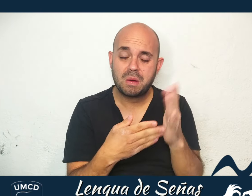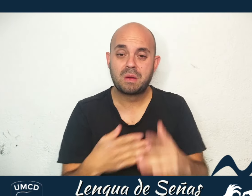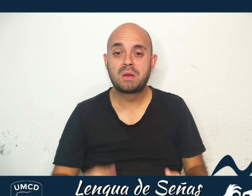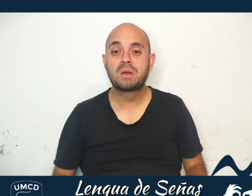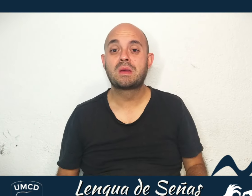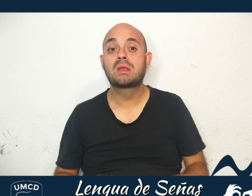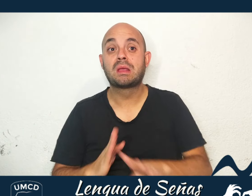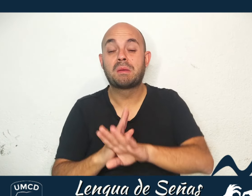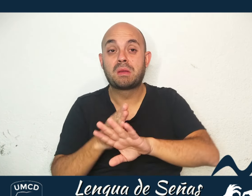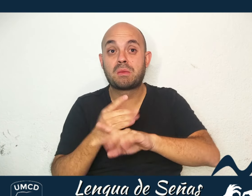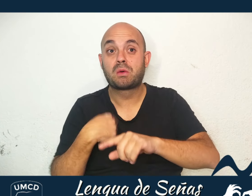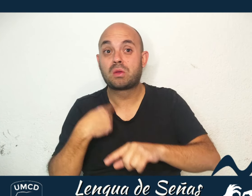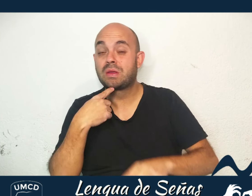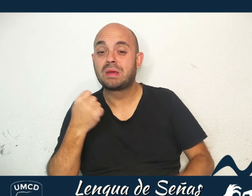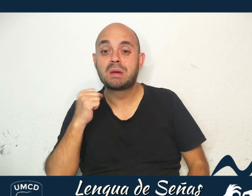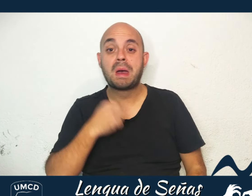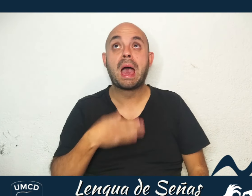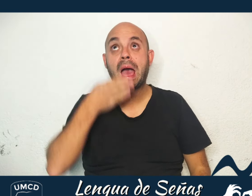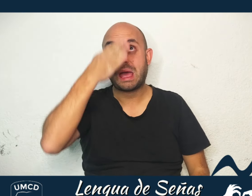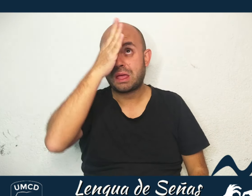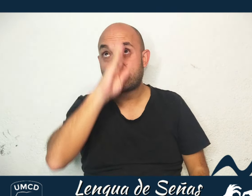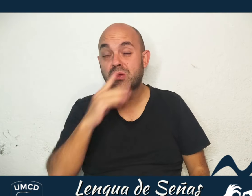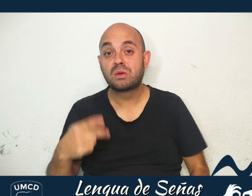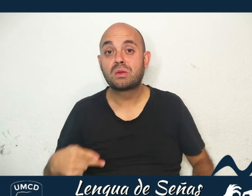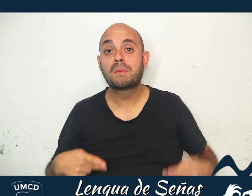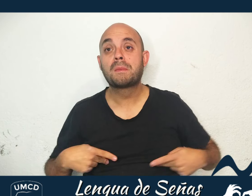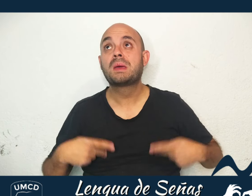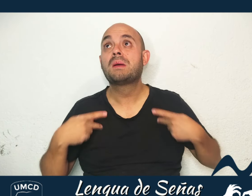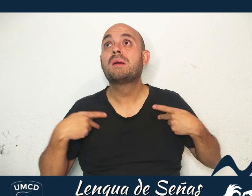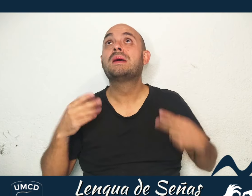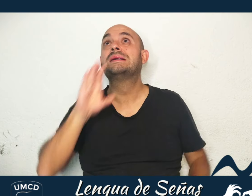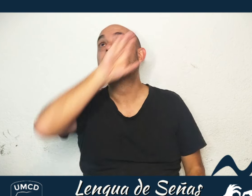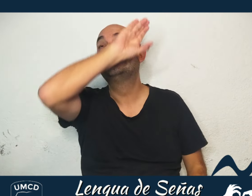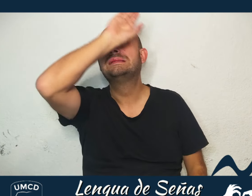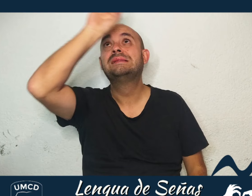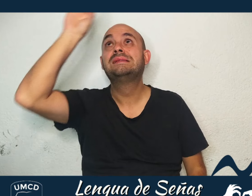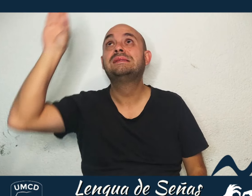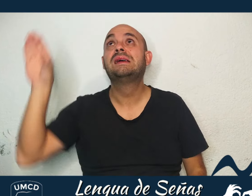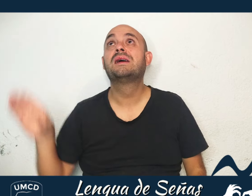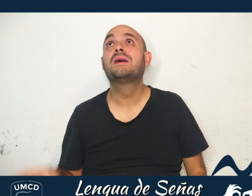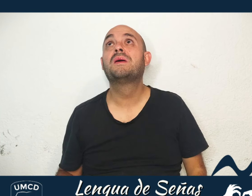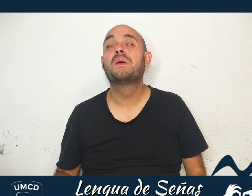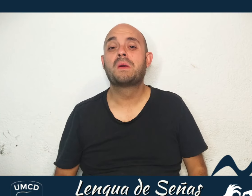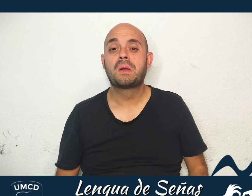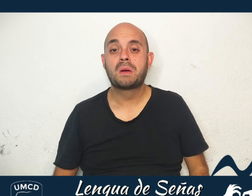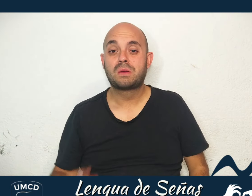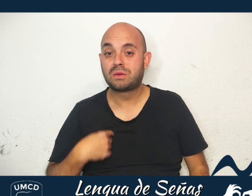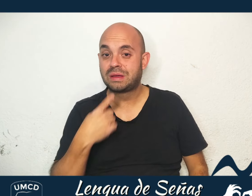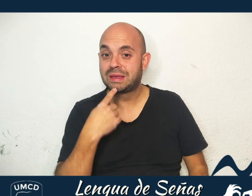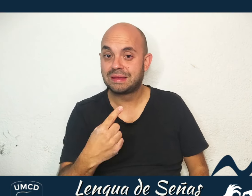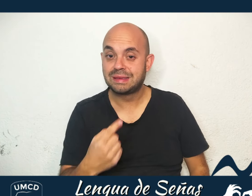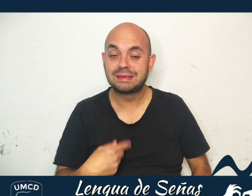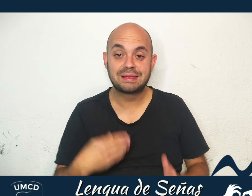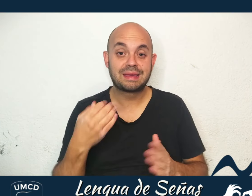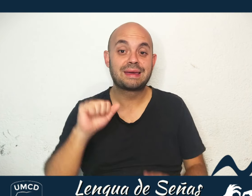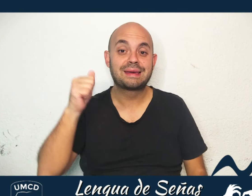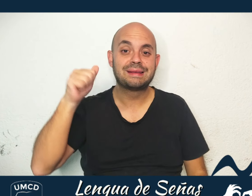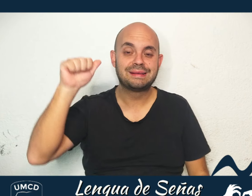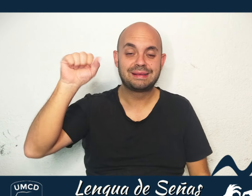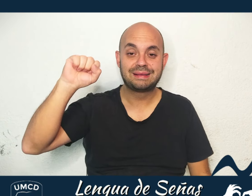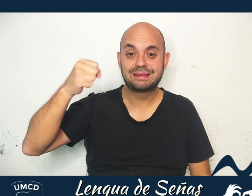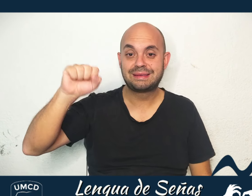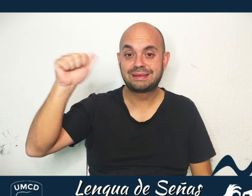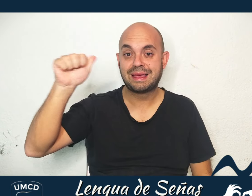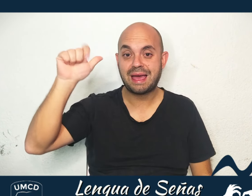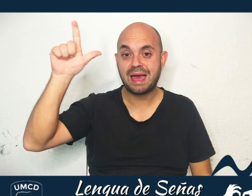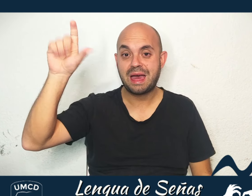cuando hace referencia al Señor, Él dice que Él habita en los cielos. Y hace referencia en el Salmo 123, capítulo 1,